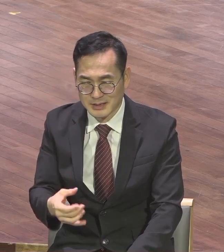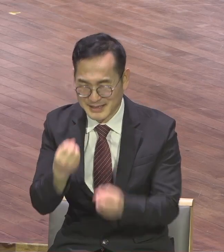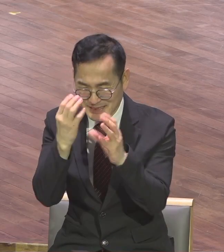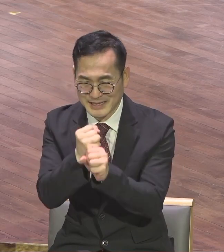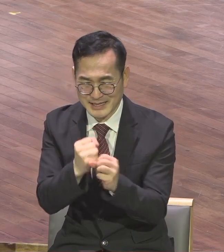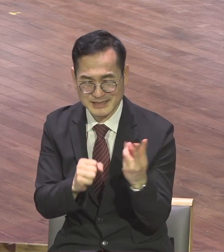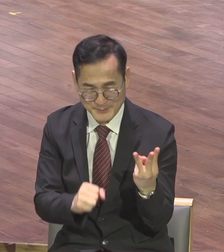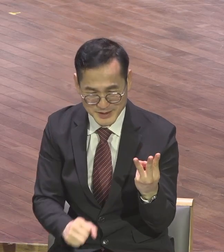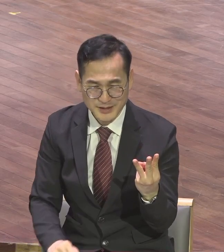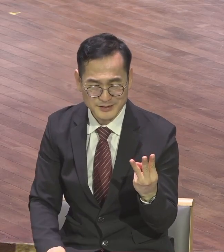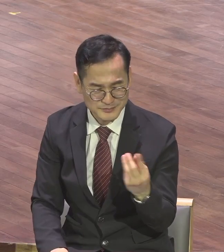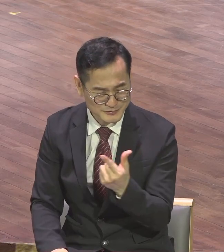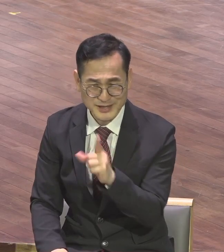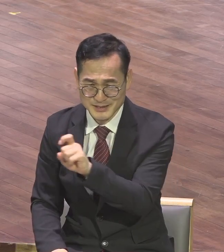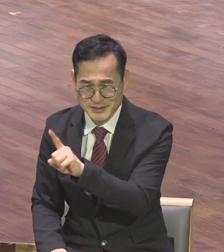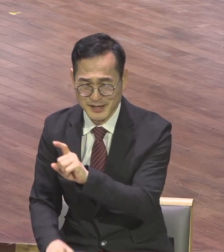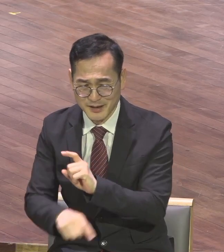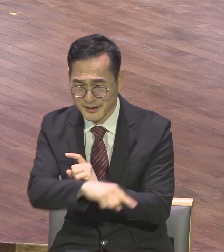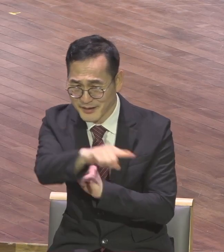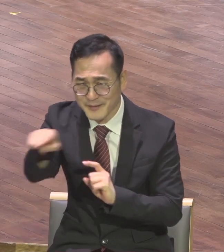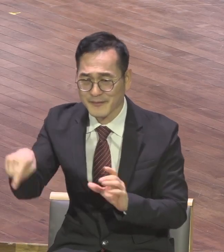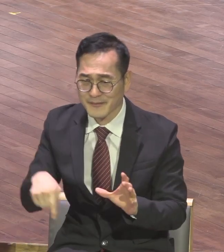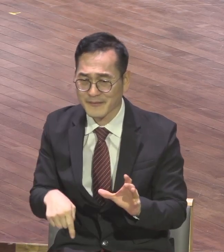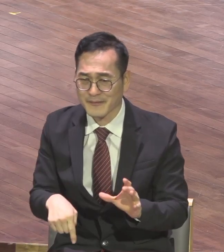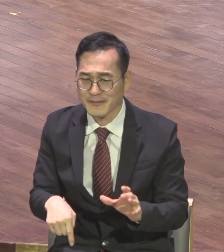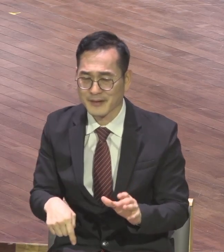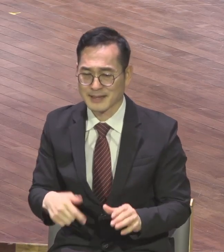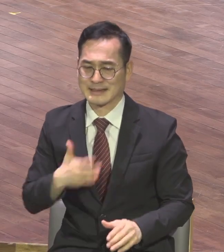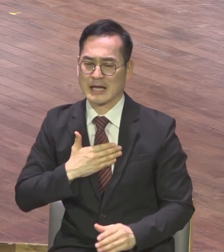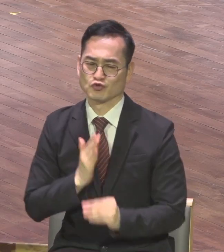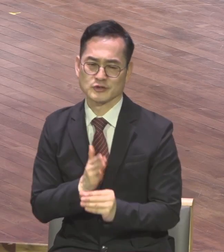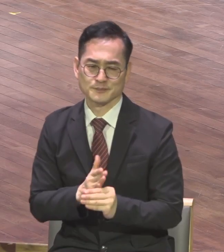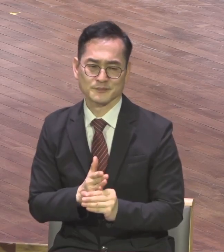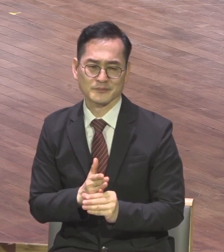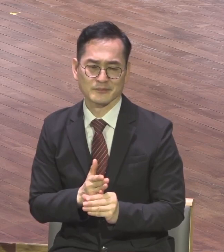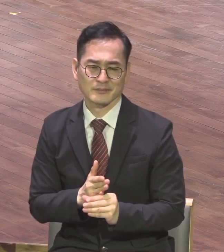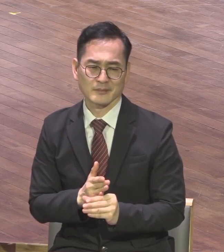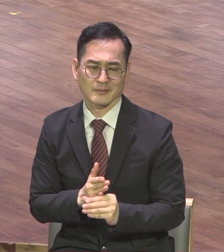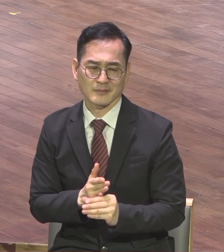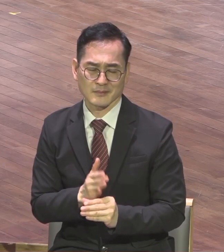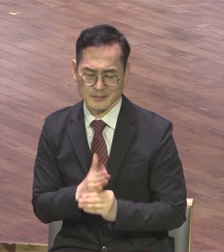나 물질 내 성공 그거 잡혀있다. 불신자처럼